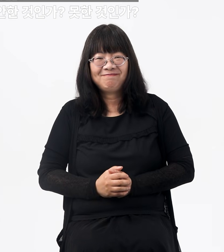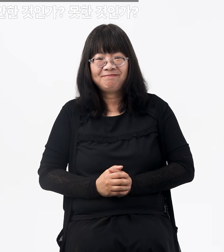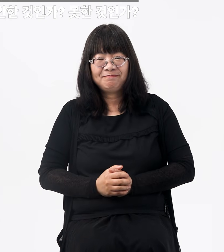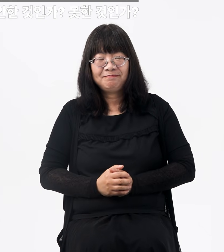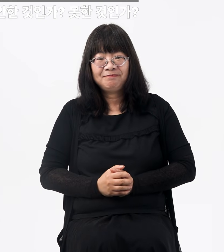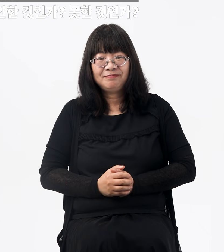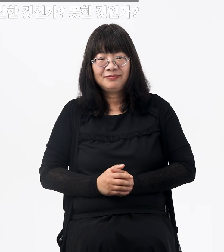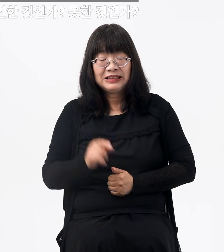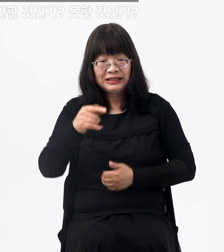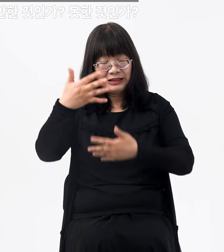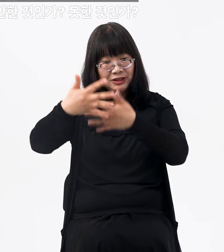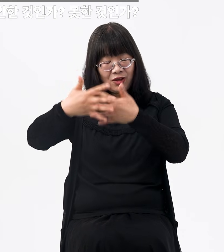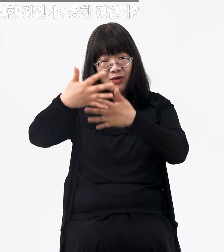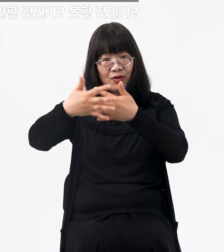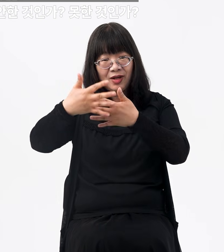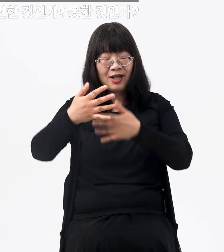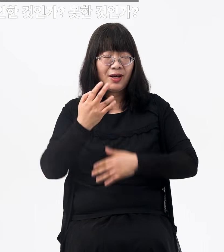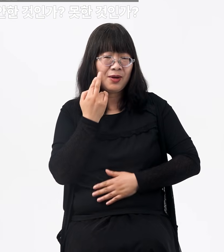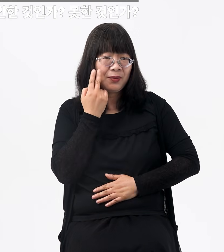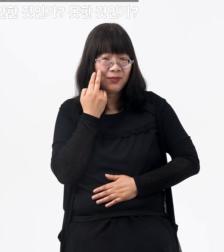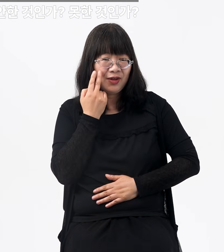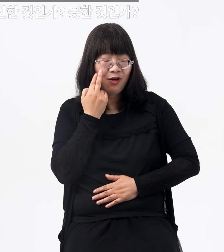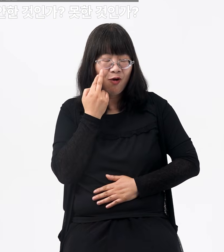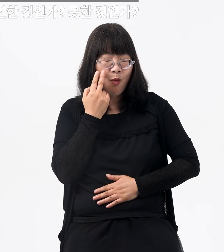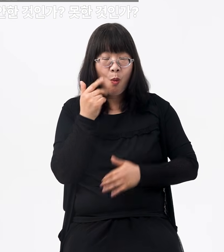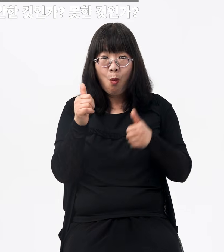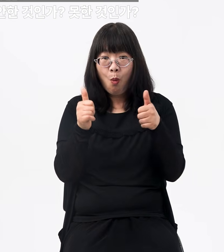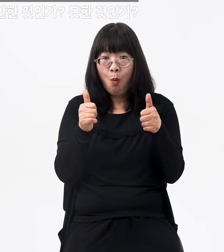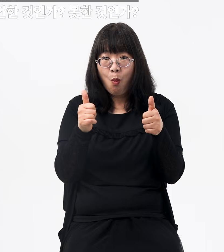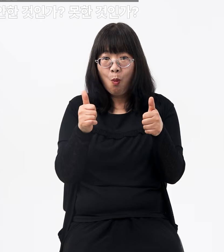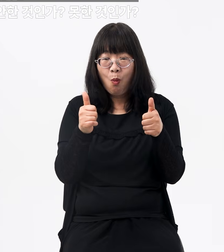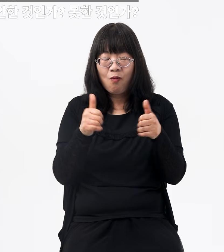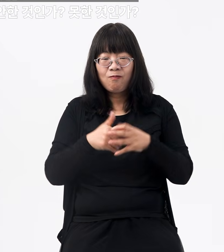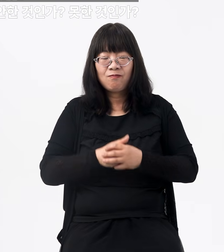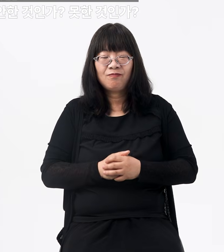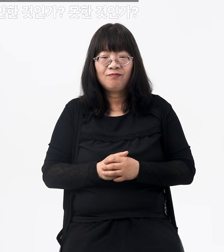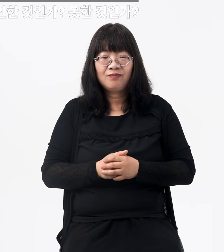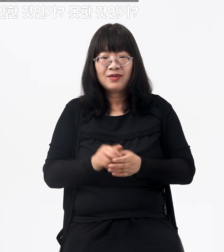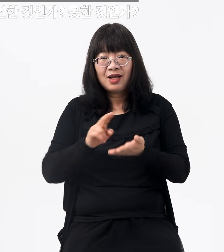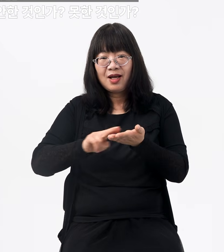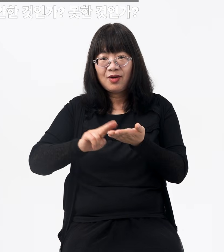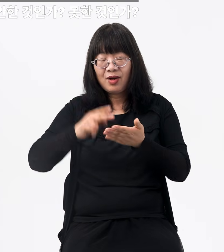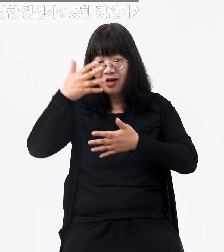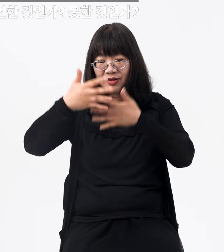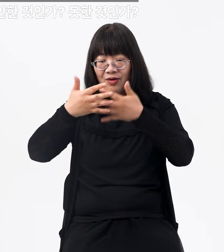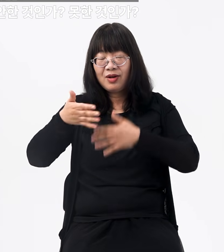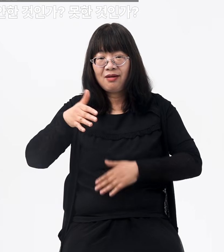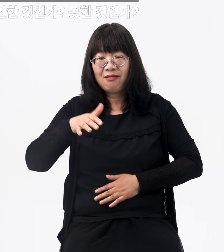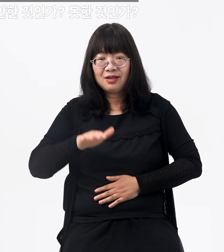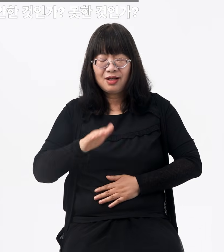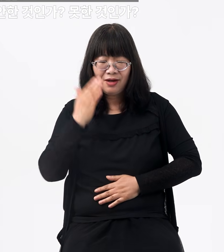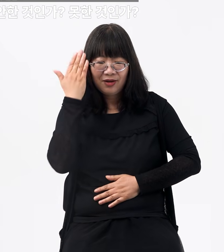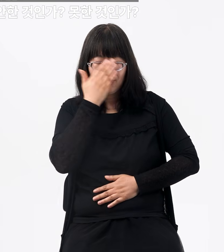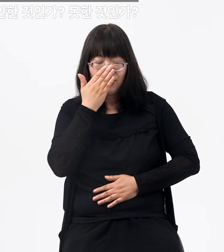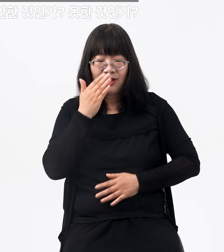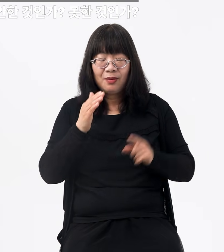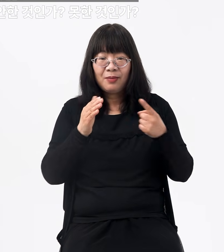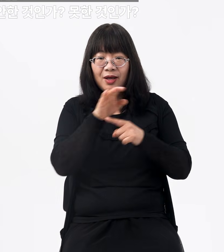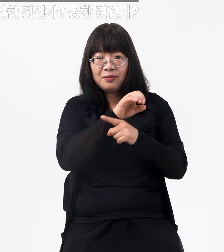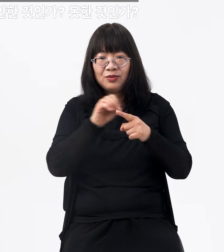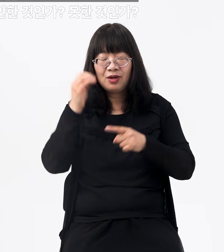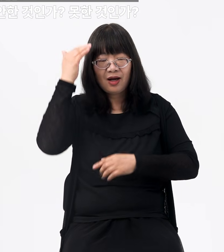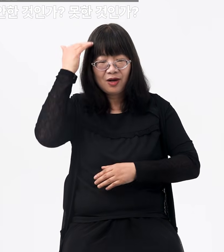그 영화가 미국에서 대박이 났어요. 애니메이션 영화인데 순수 100%